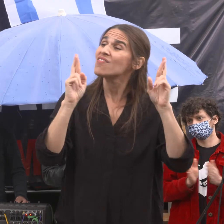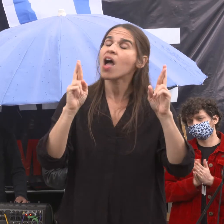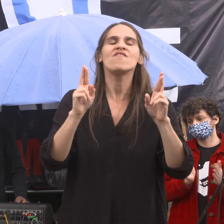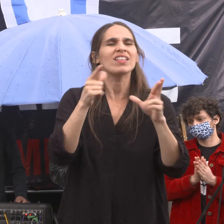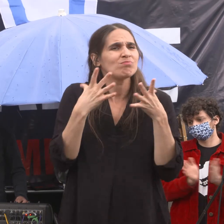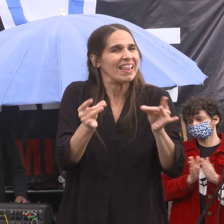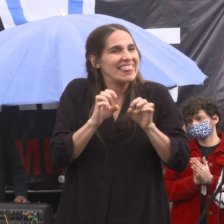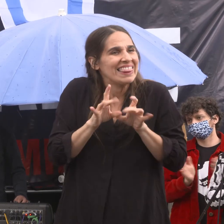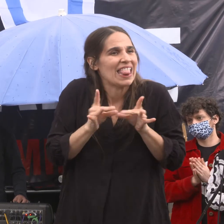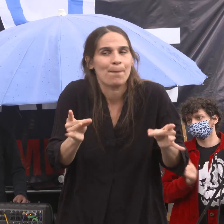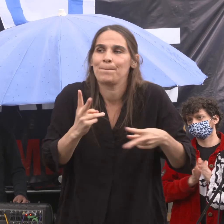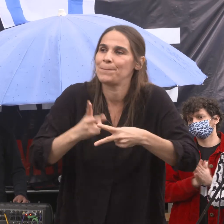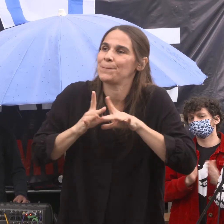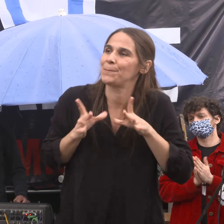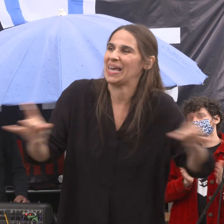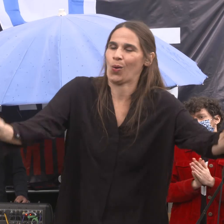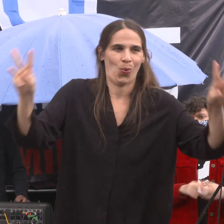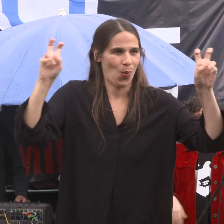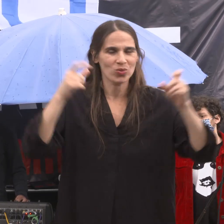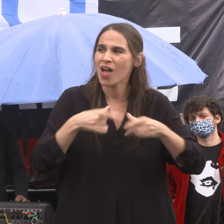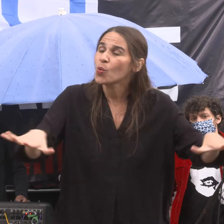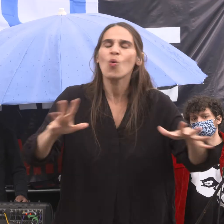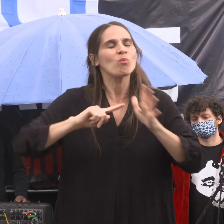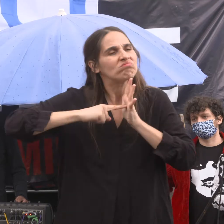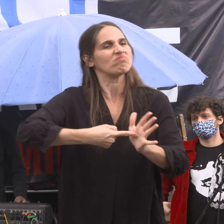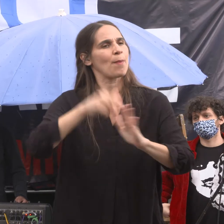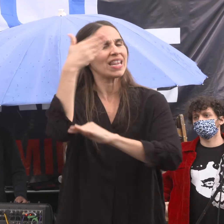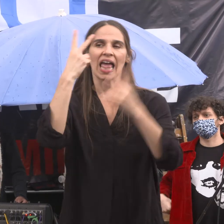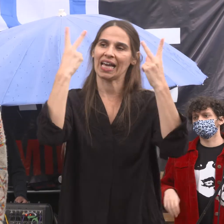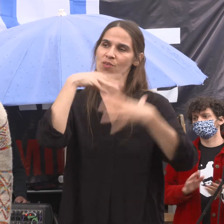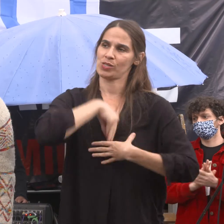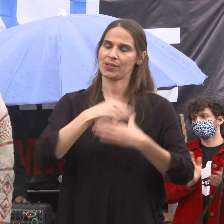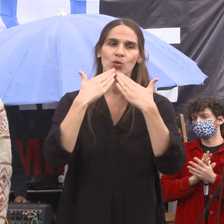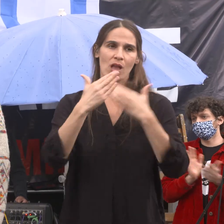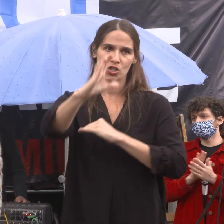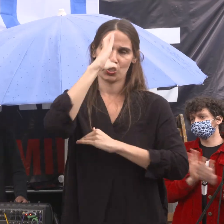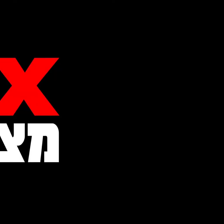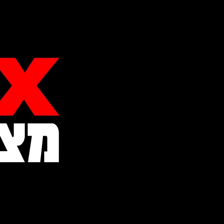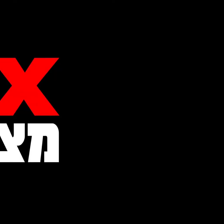ותדביקו אותנו בחתירה למדינה ערכית ומוסרית. תודה על ההקשבה.